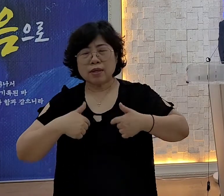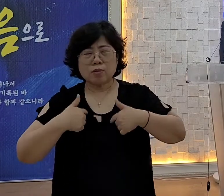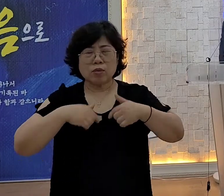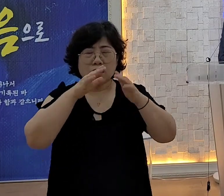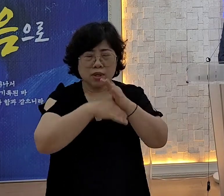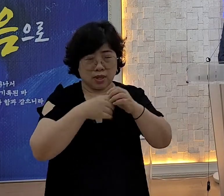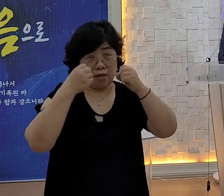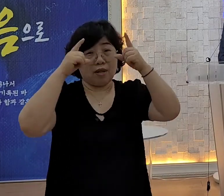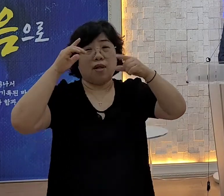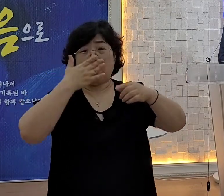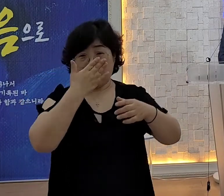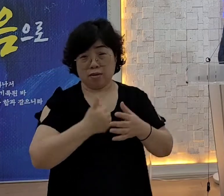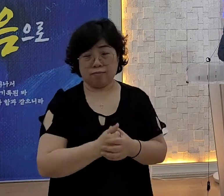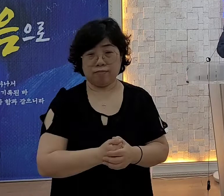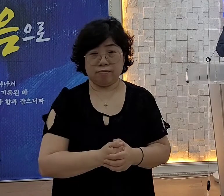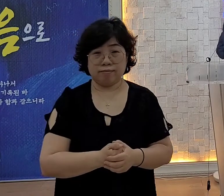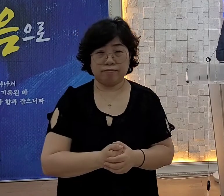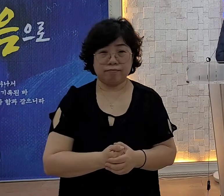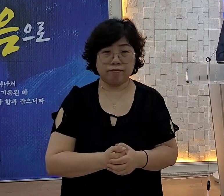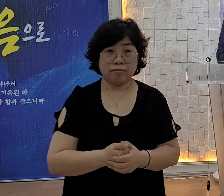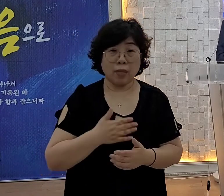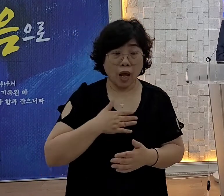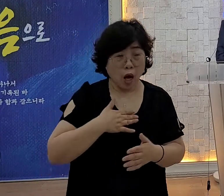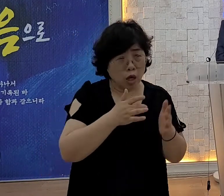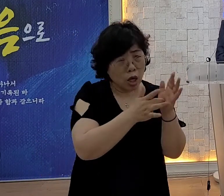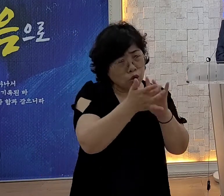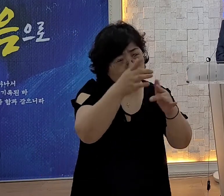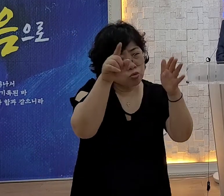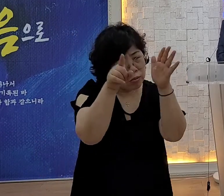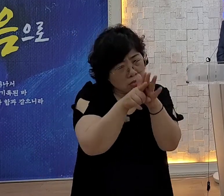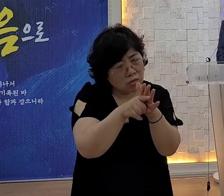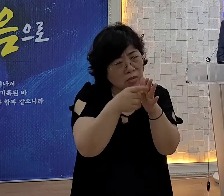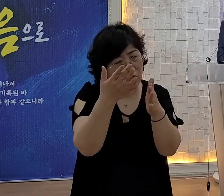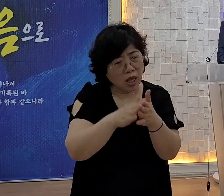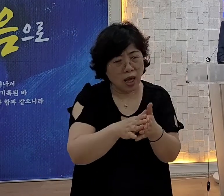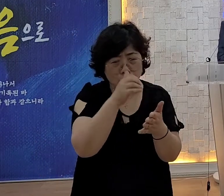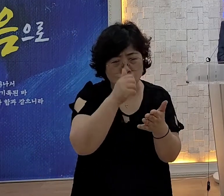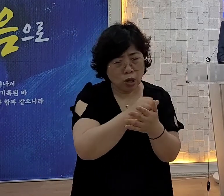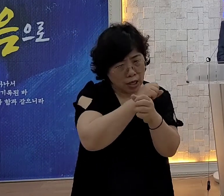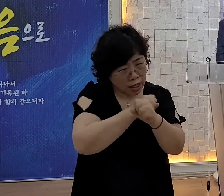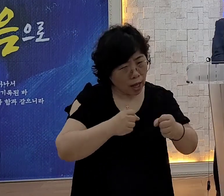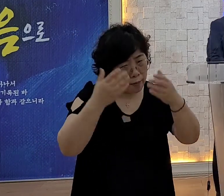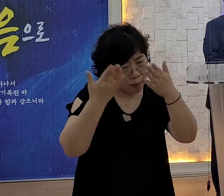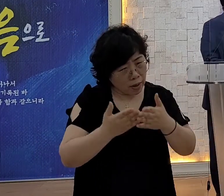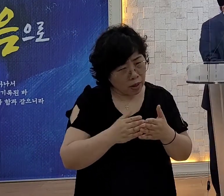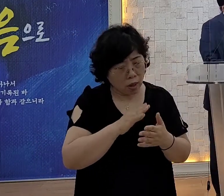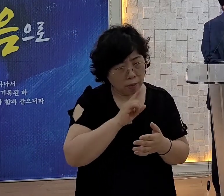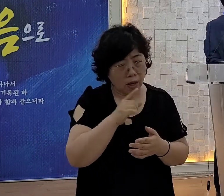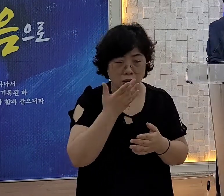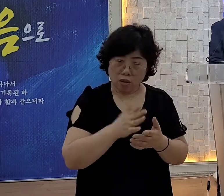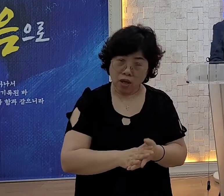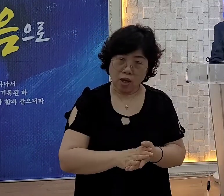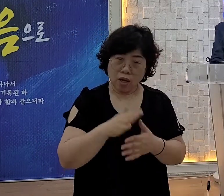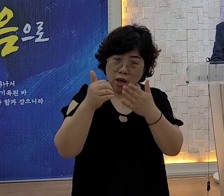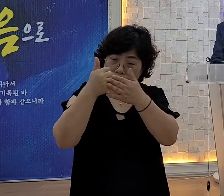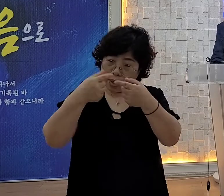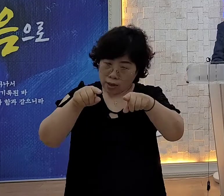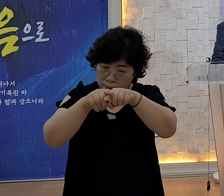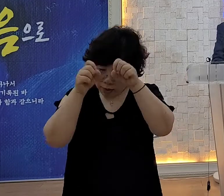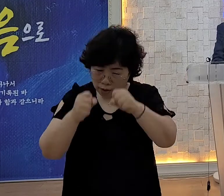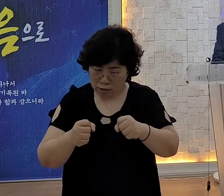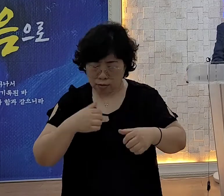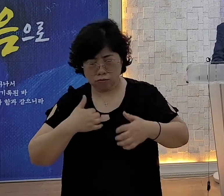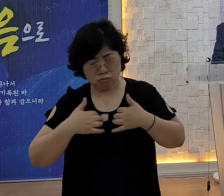이제 깨닫게 됩니다. 그러니까 내가 예수를 믿어도 이 죄사함이라든지 하나님이 나와 함께 하신다는 이